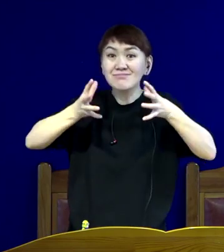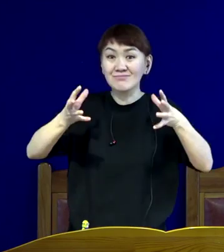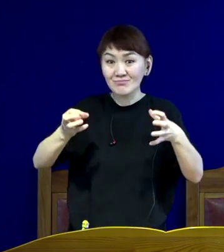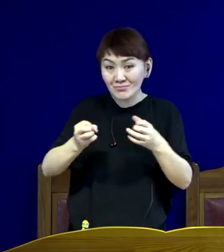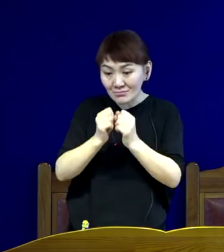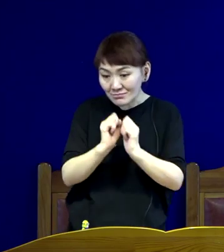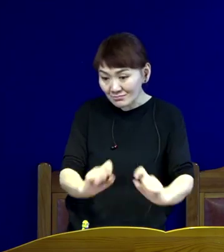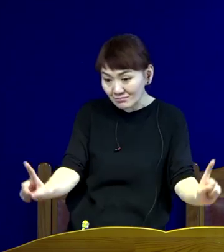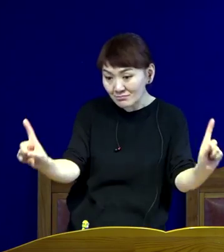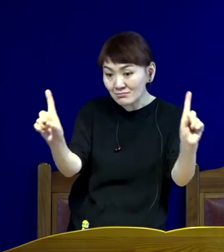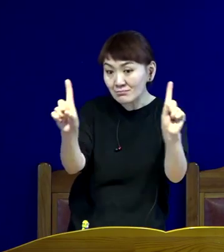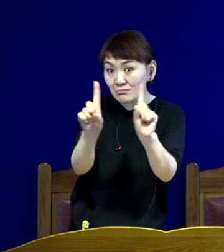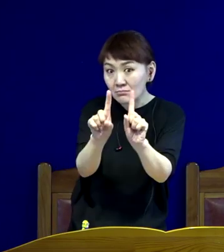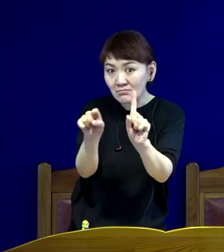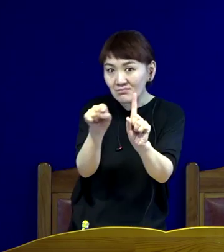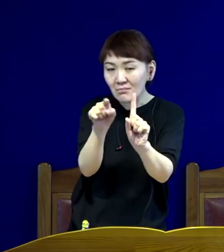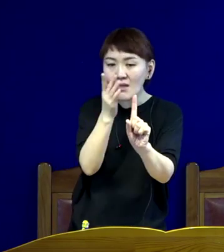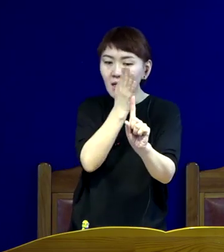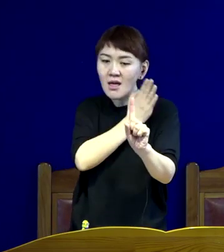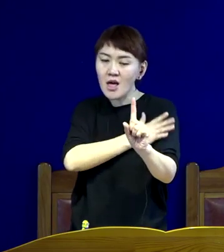хайрынхаа хосоор бүтээсэн.